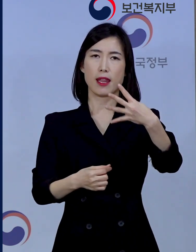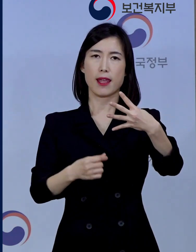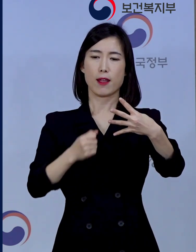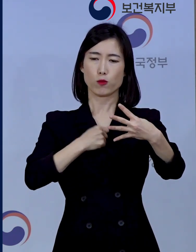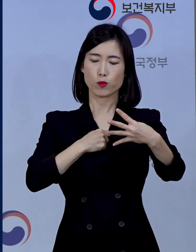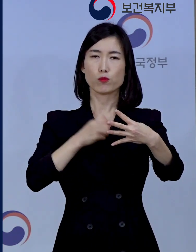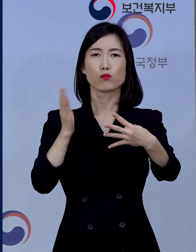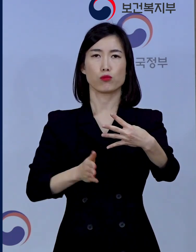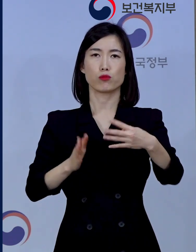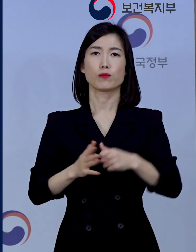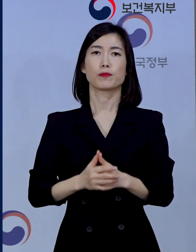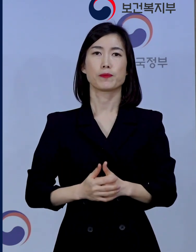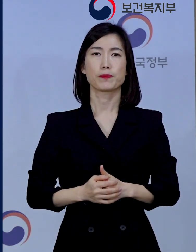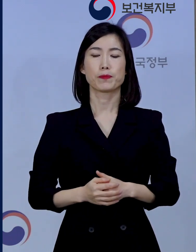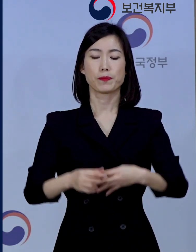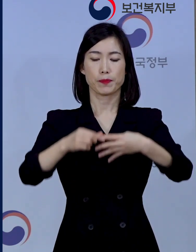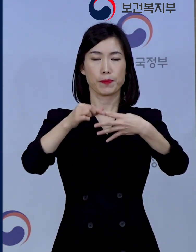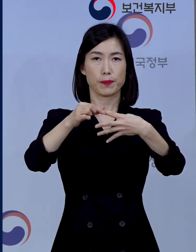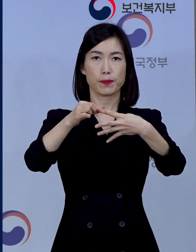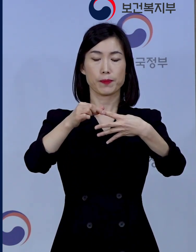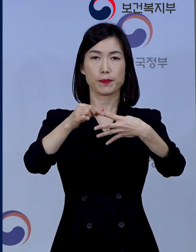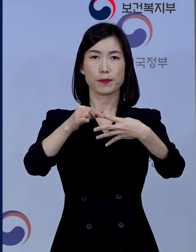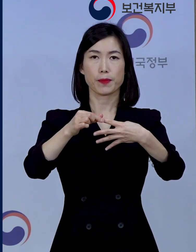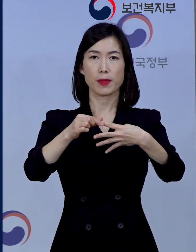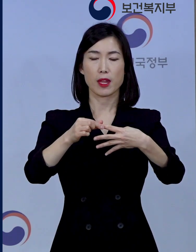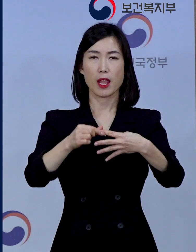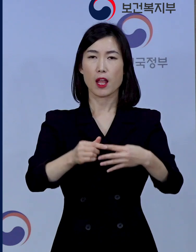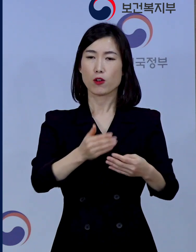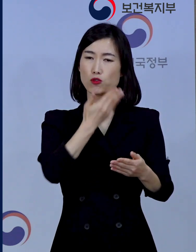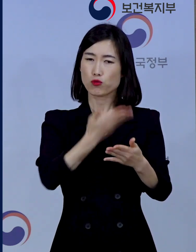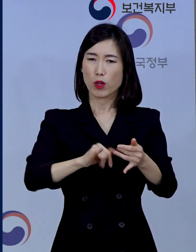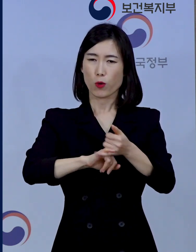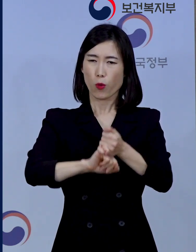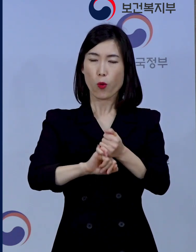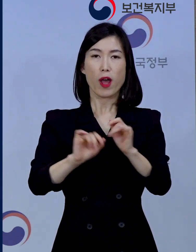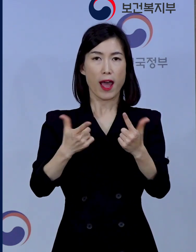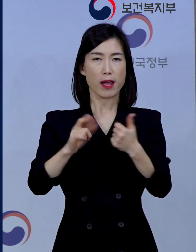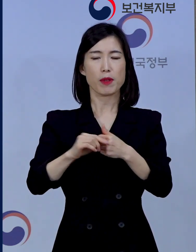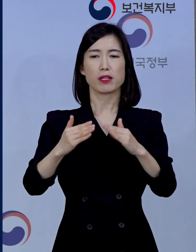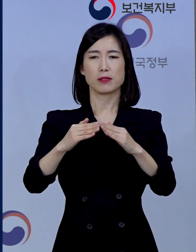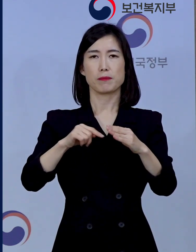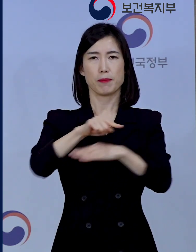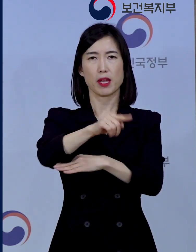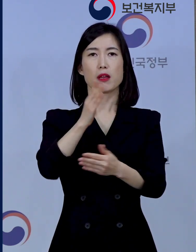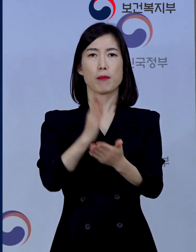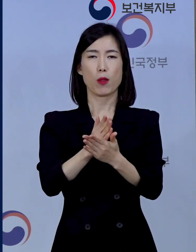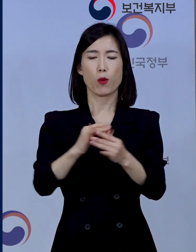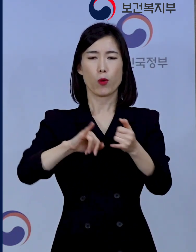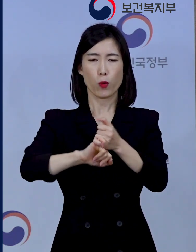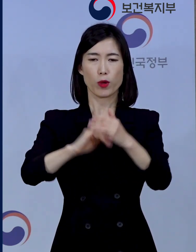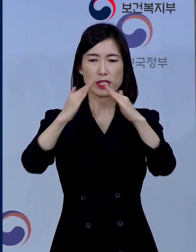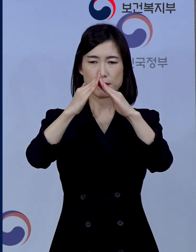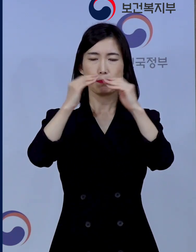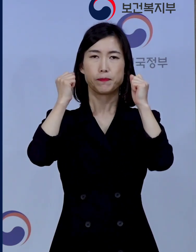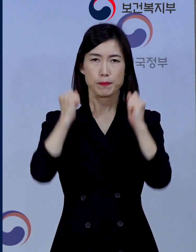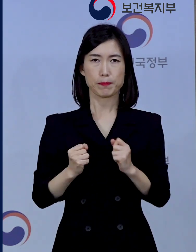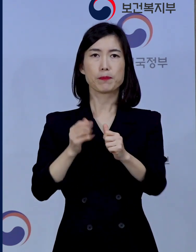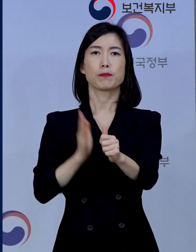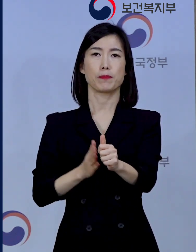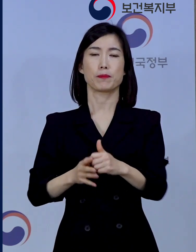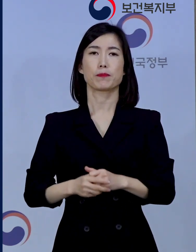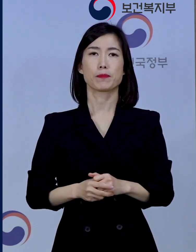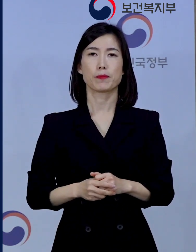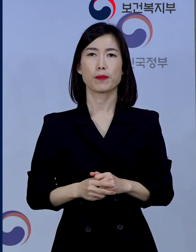실천해 주실 것을 당부드립니다. 첫째, 필수적인 외출을 제외하고는 반드시 집에 머물러